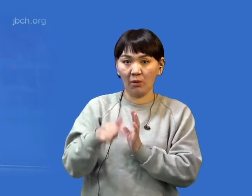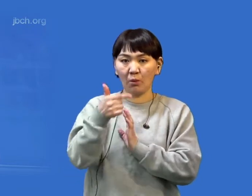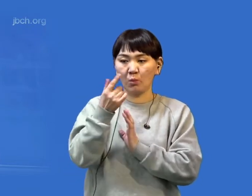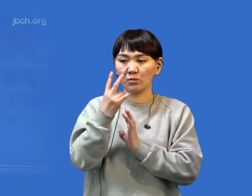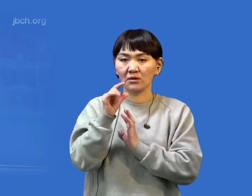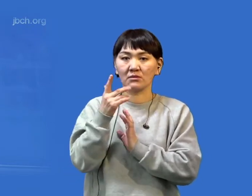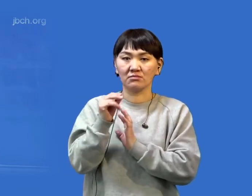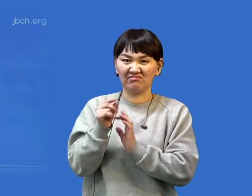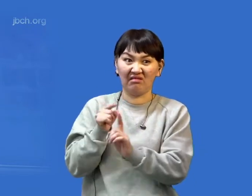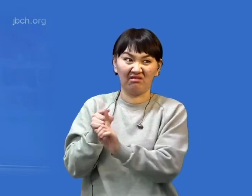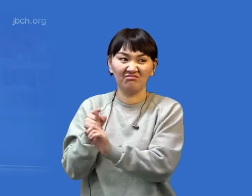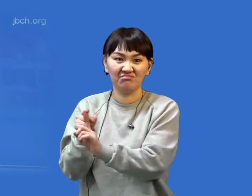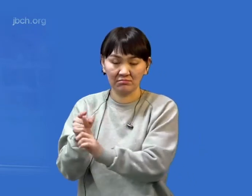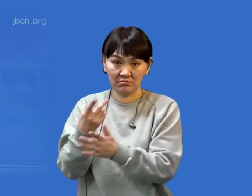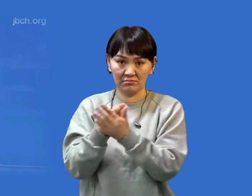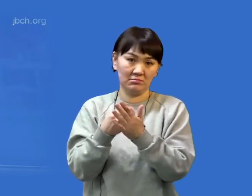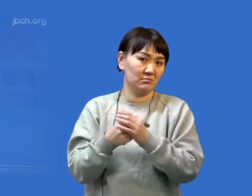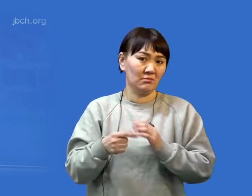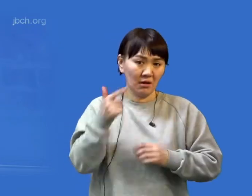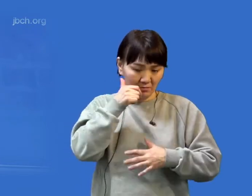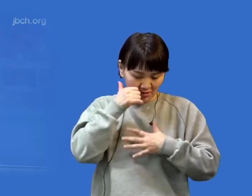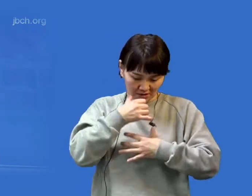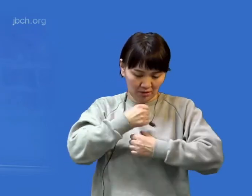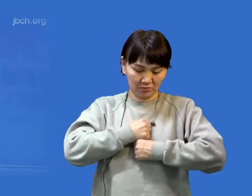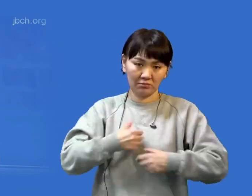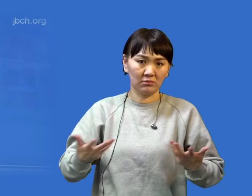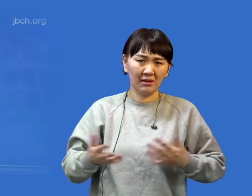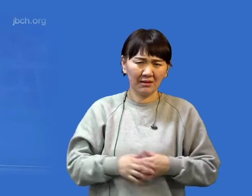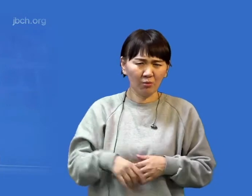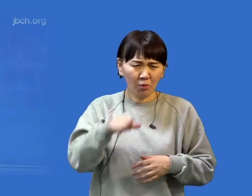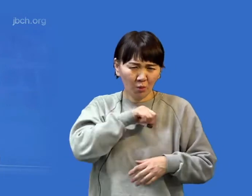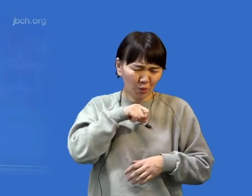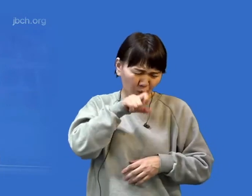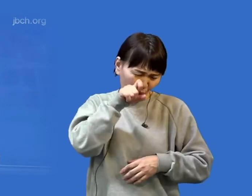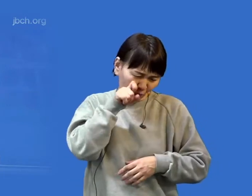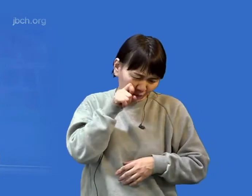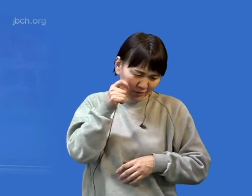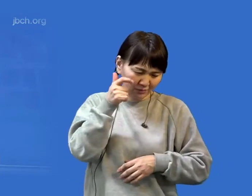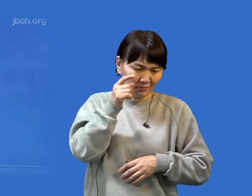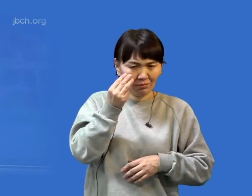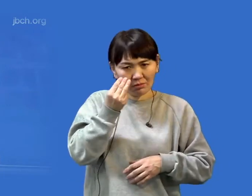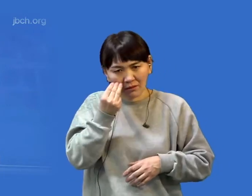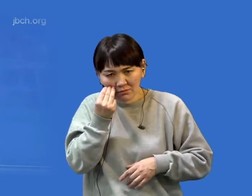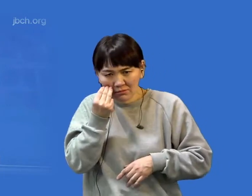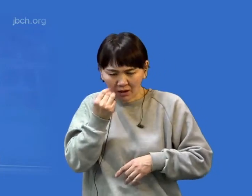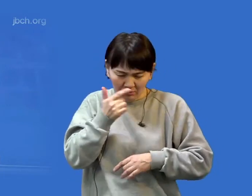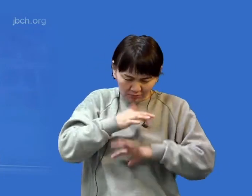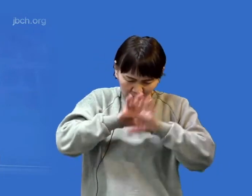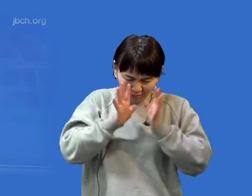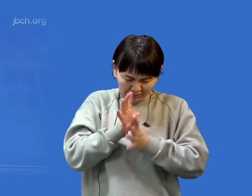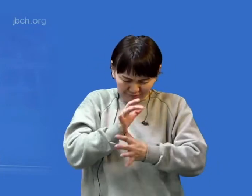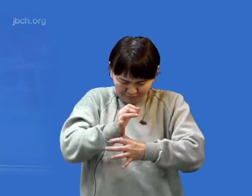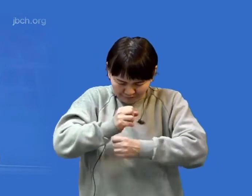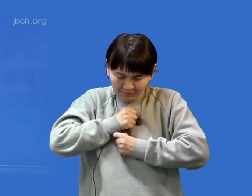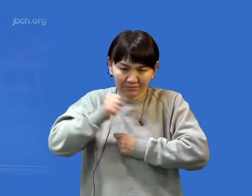Өөрийн сэтгэл хөдлөл өөрийнхөө одоо энэ хүсэл тачаалаа ерөөсөө захирж мэдхгүй.